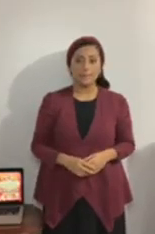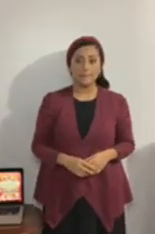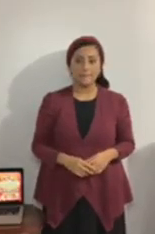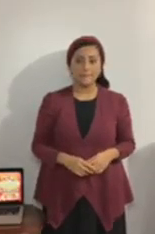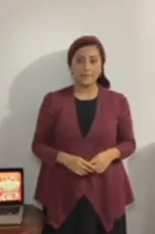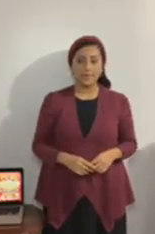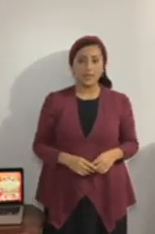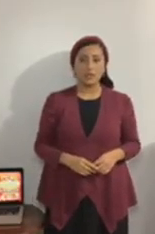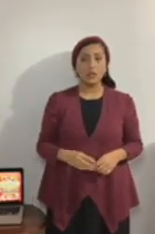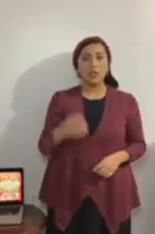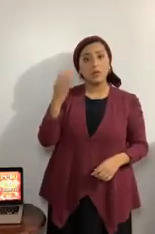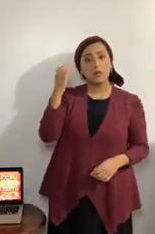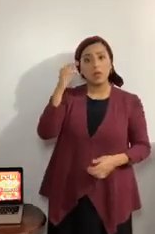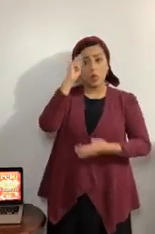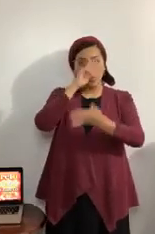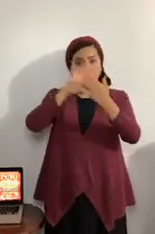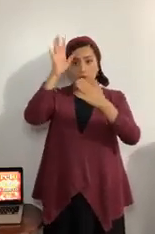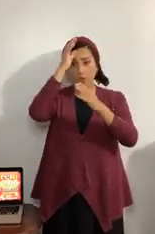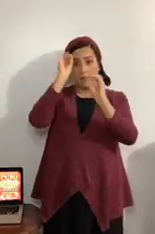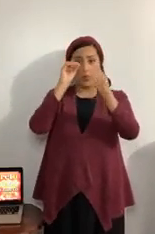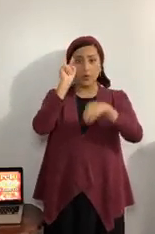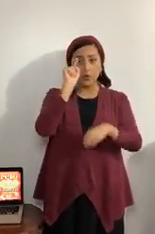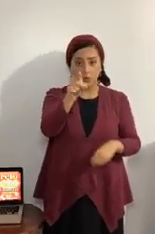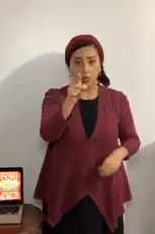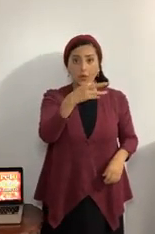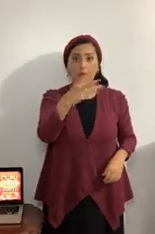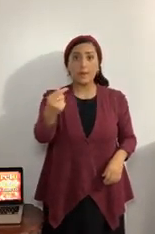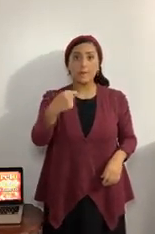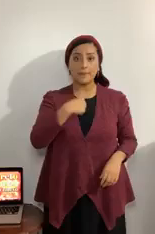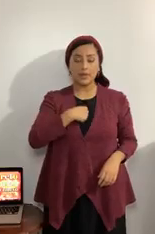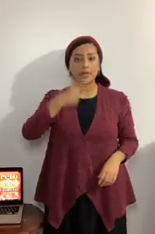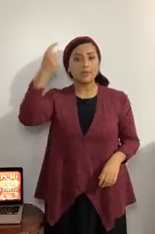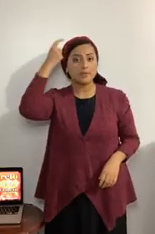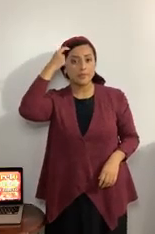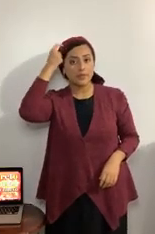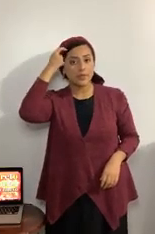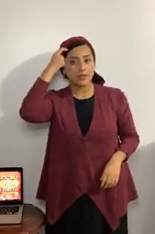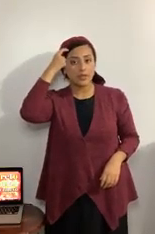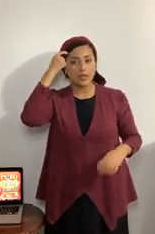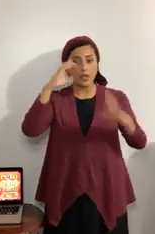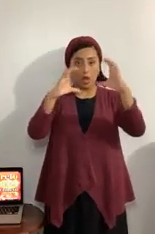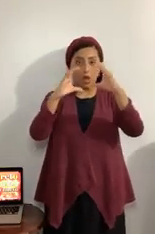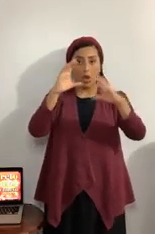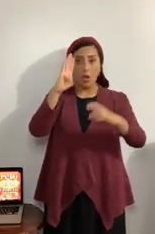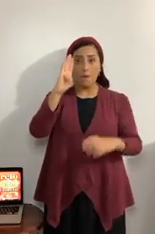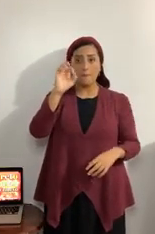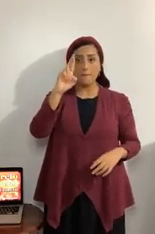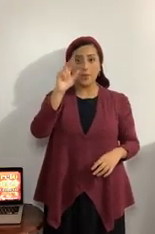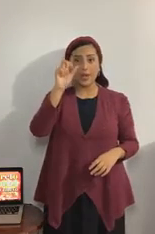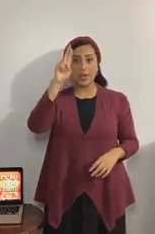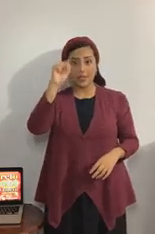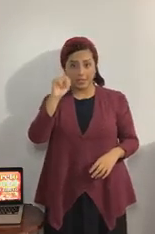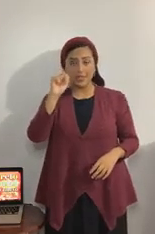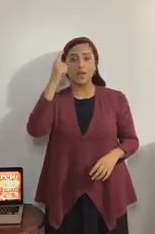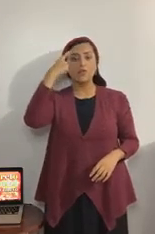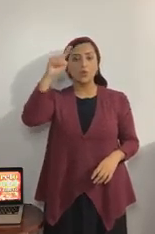Por eso el Eterno te puso a ti y a mí cerebro para que pensemos. Pero recuerda, el alma tiene que estar consagrada a